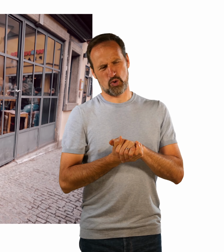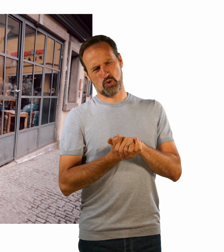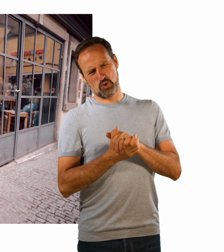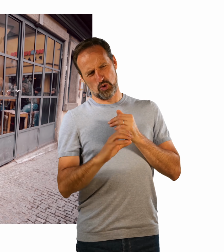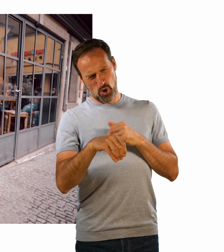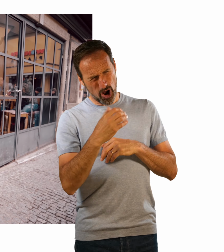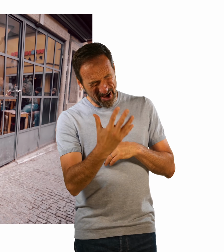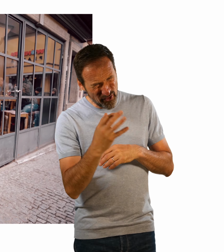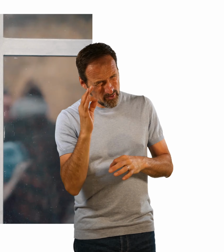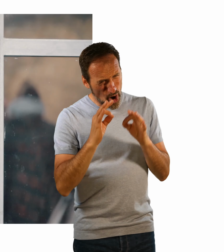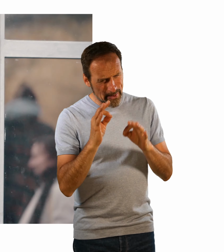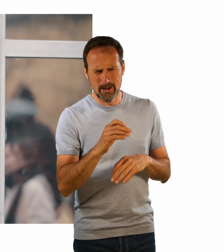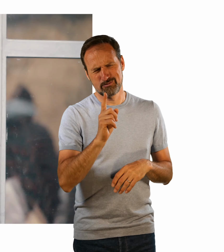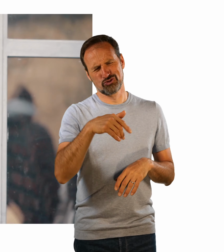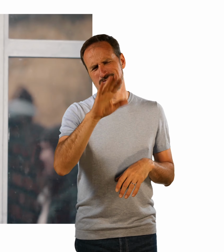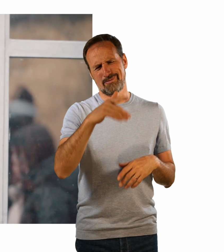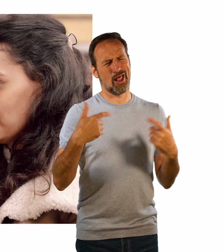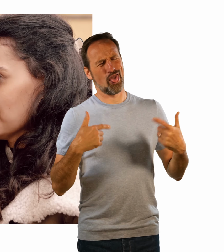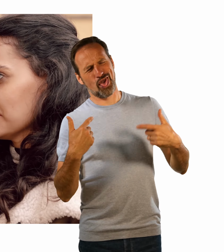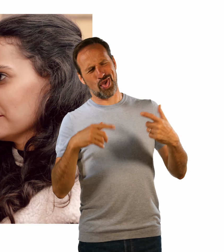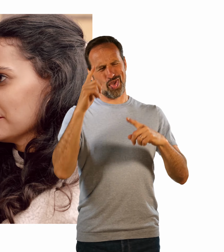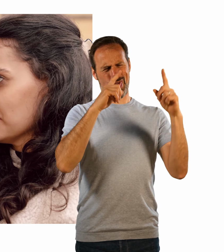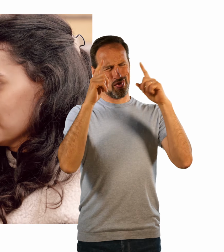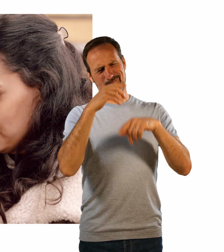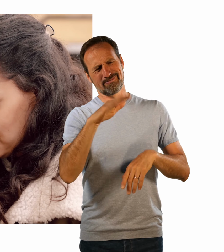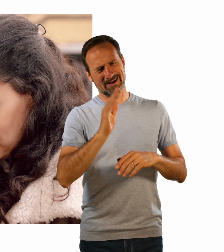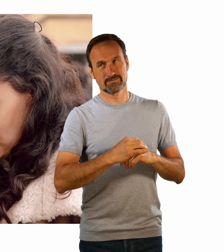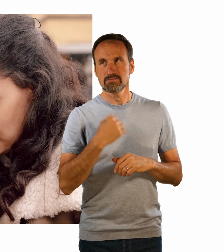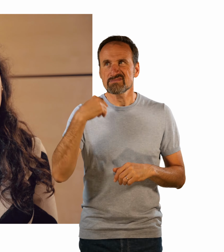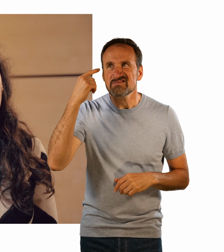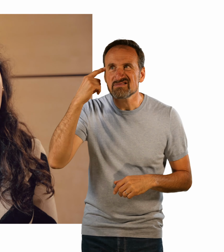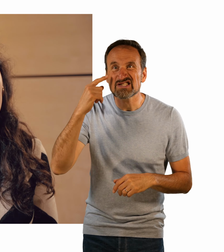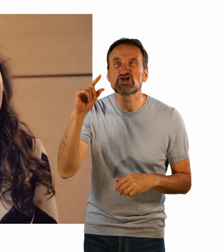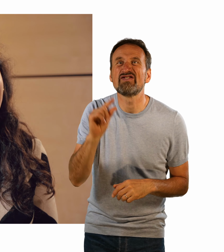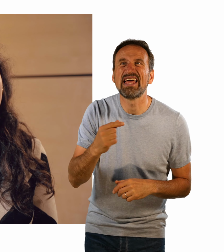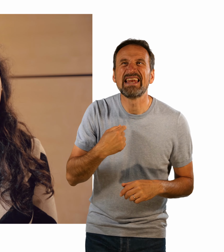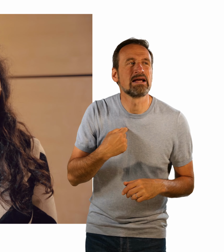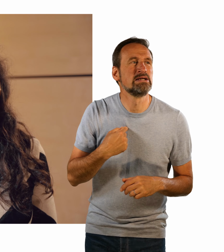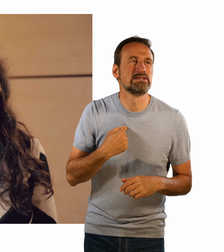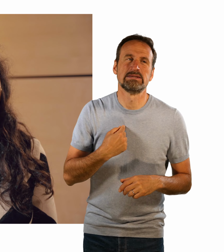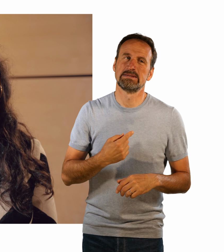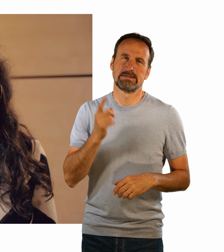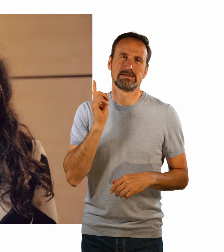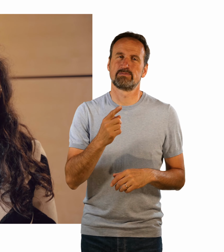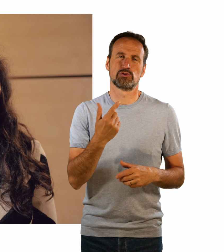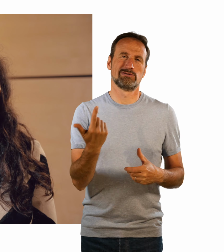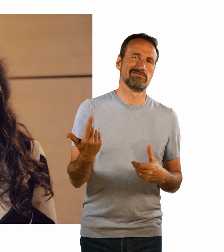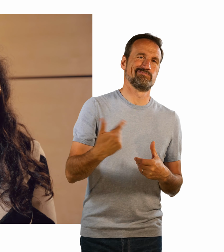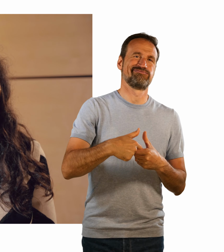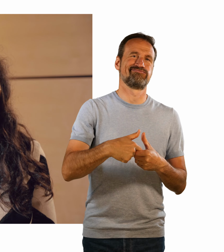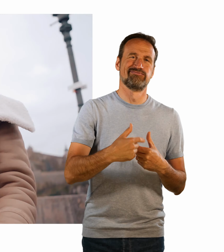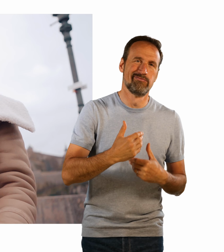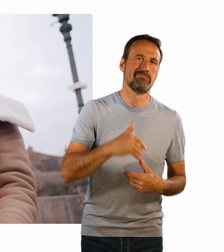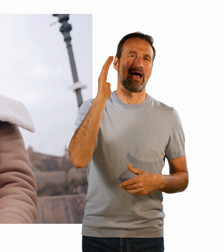heiterer wäre, wenn man 0,5 Promille hätte. Also dachte ich, okay, shit, ich glaube, ich muss noch ein bisschen